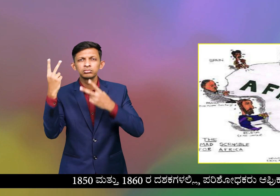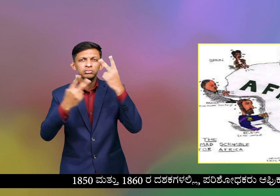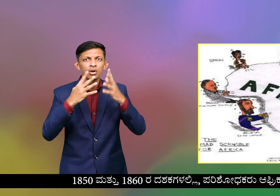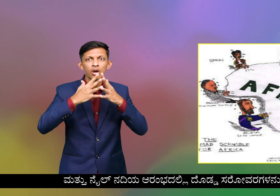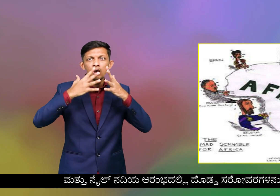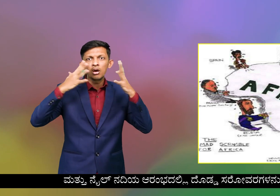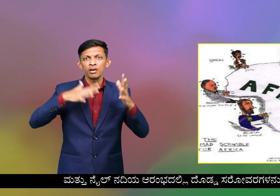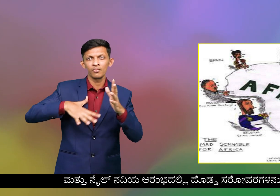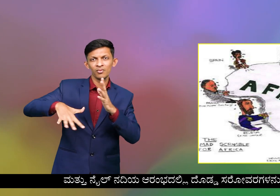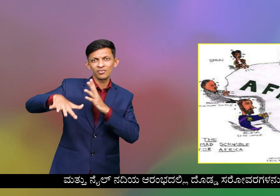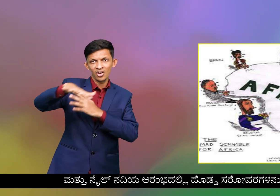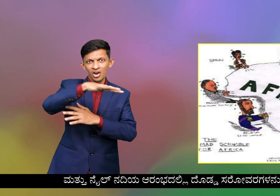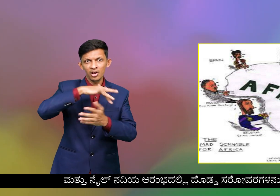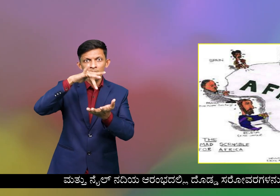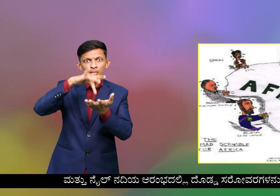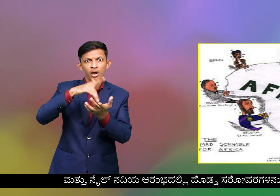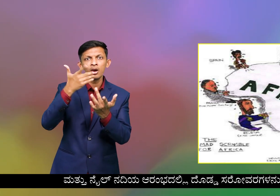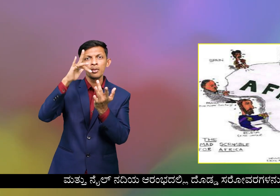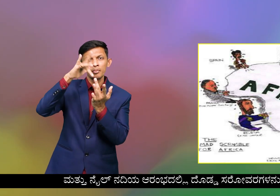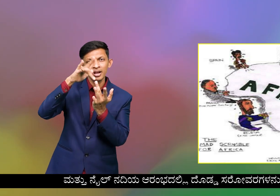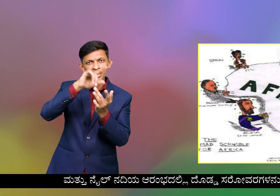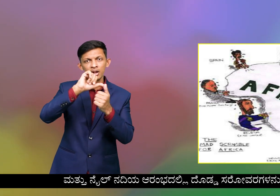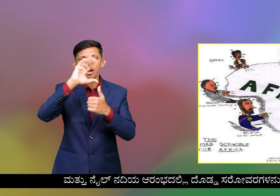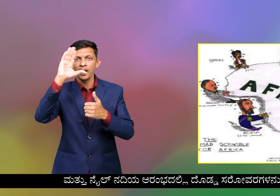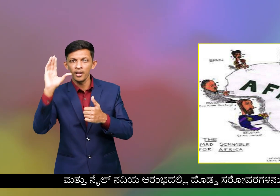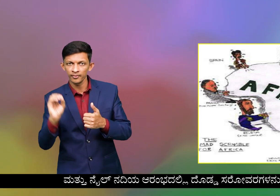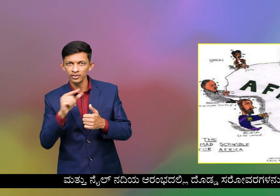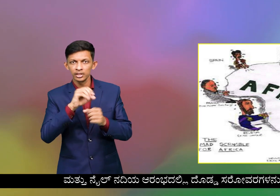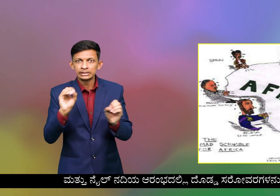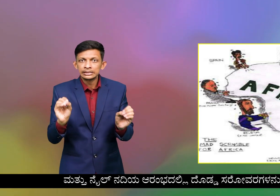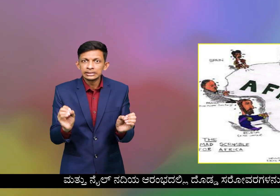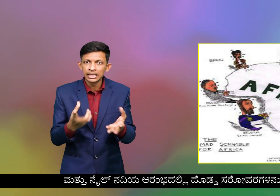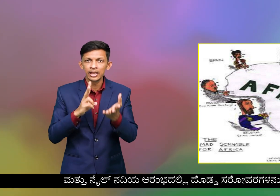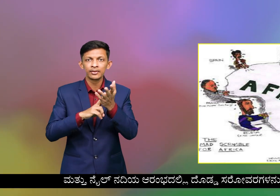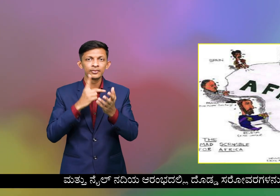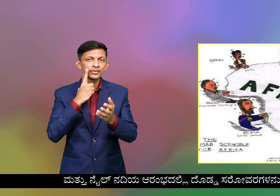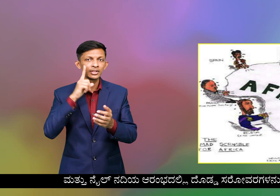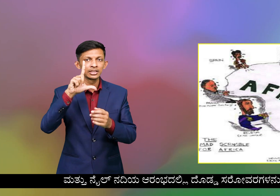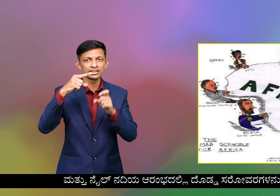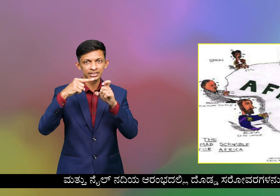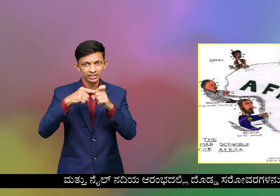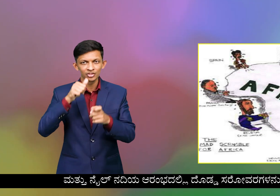ಮಧ್ಯದಲ್ಲಿ ಮತ್ತು ನೈಲ್ ನದಿಯ ಆರಂಭದಲ್ಲಿ ದೊಡ್ಡ ಸರೋವರಗಳನ್ನು ಕಂಡುಕೊಂಡರು.